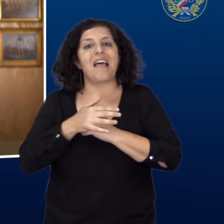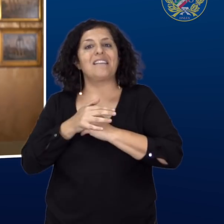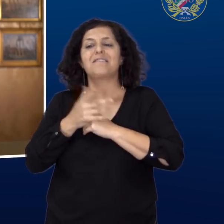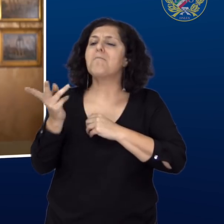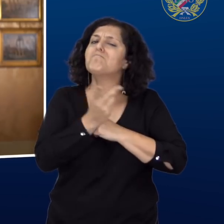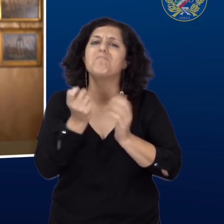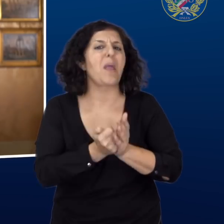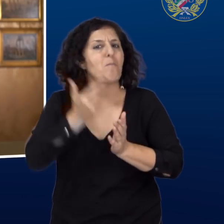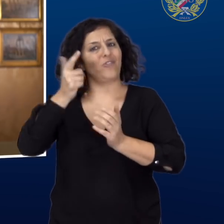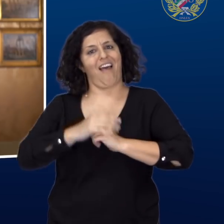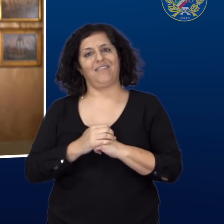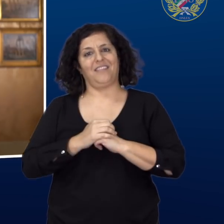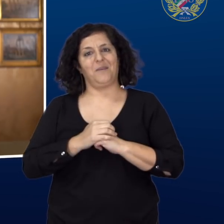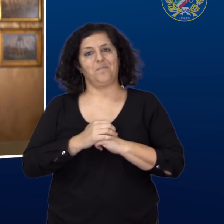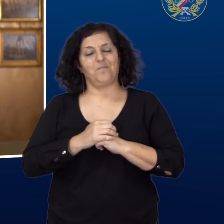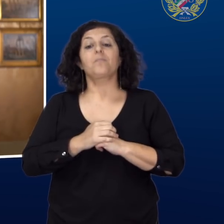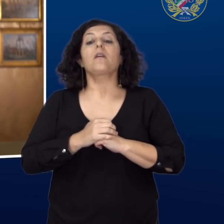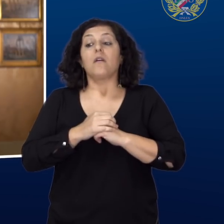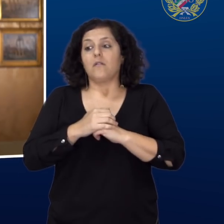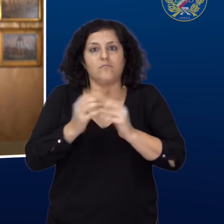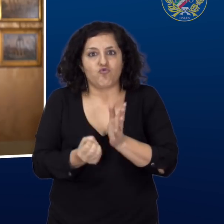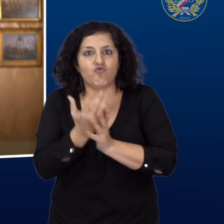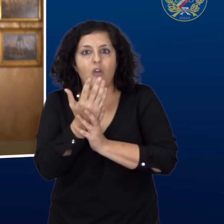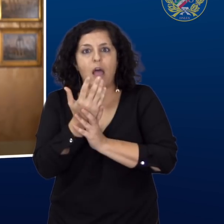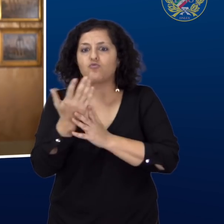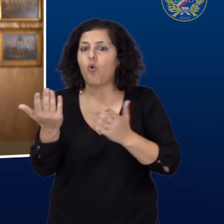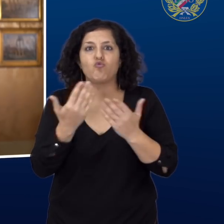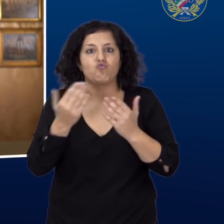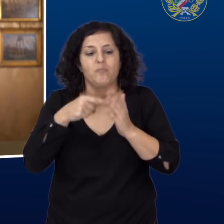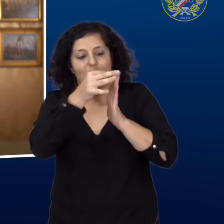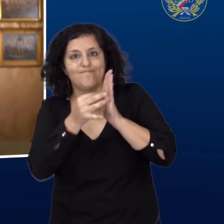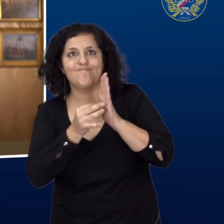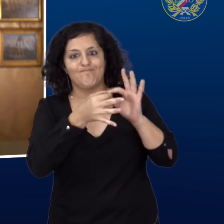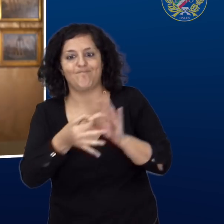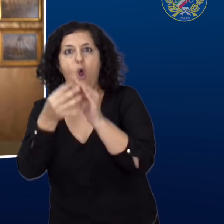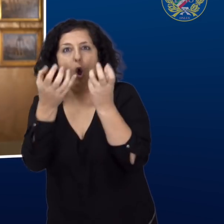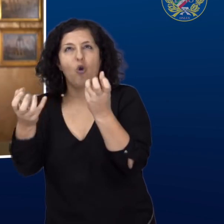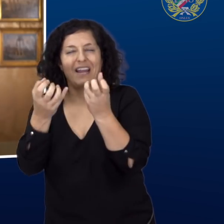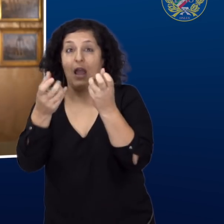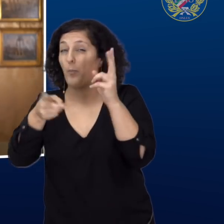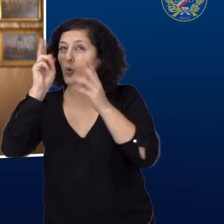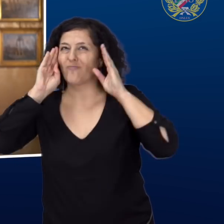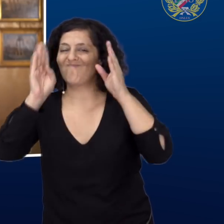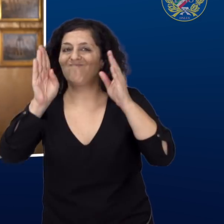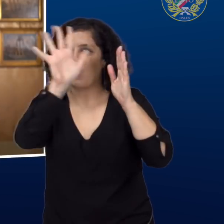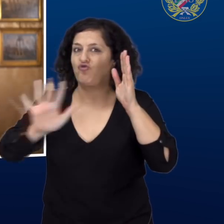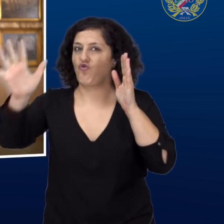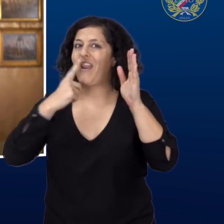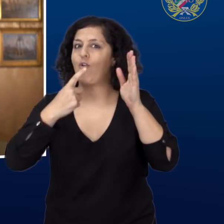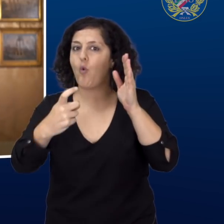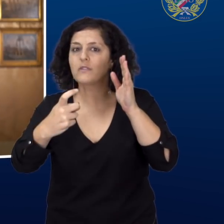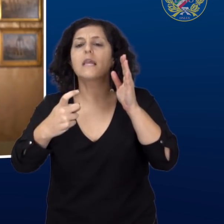forte. La trasparenza è il primo vaccino di cui dotarci. Una volta adottate le prime misure di contenimento,